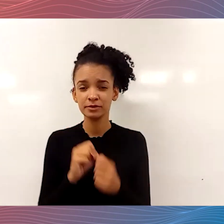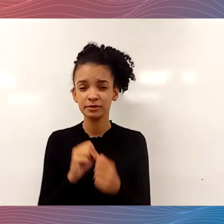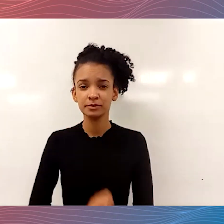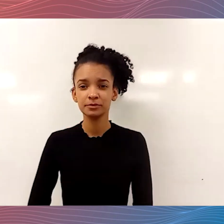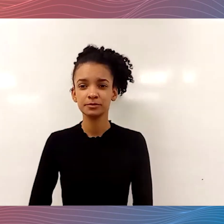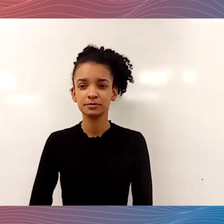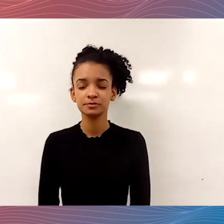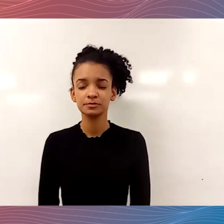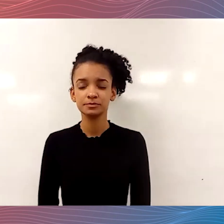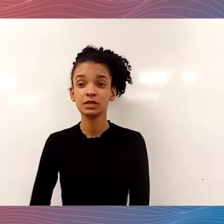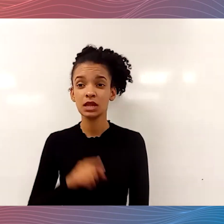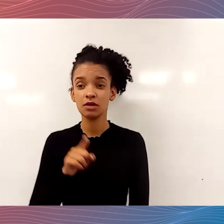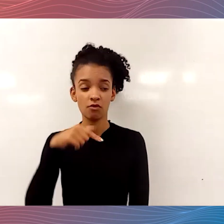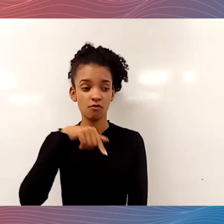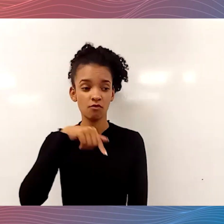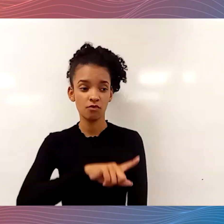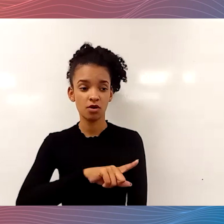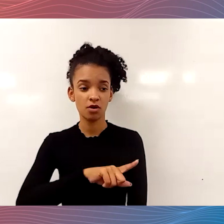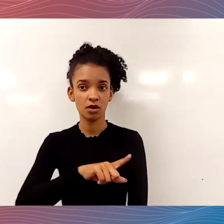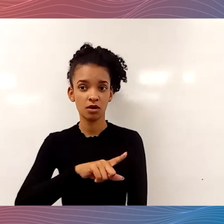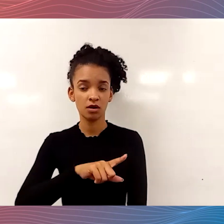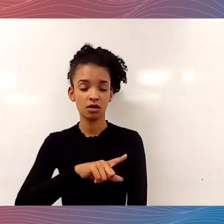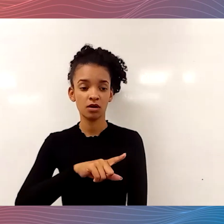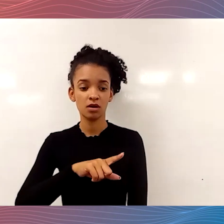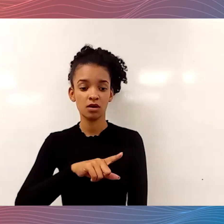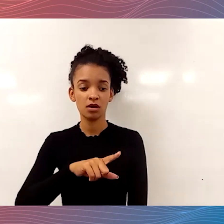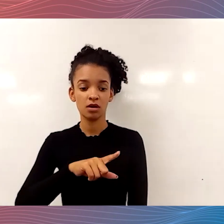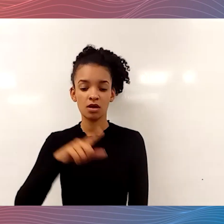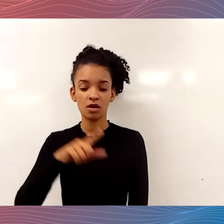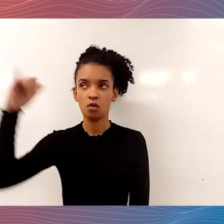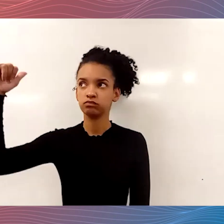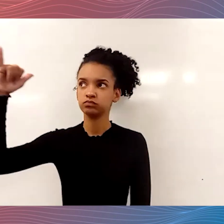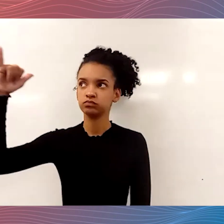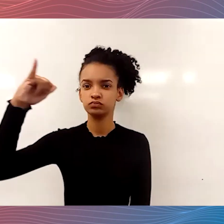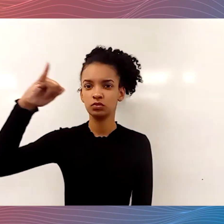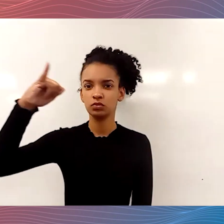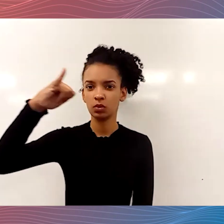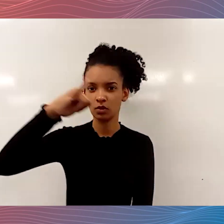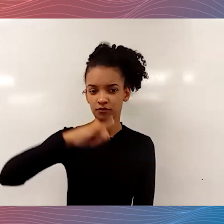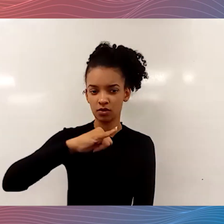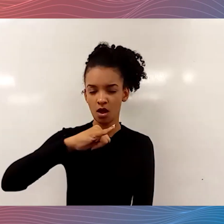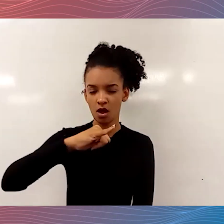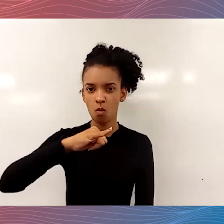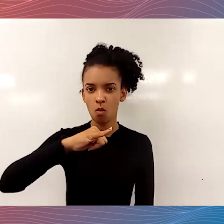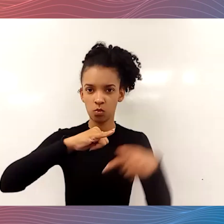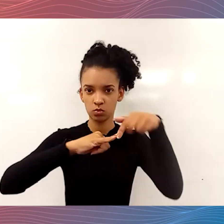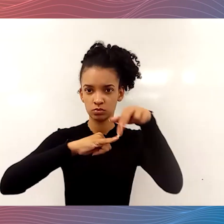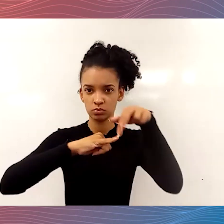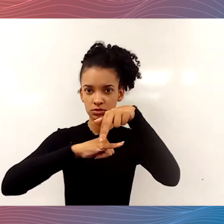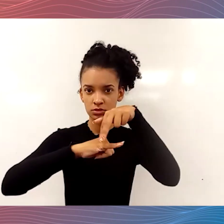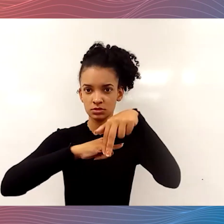do avião tem que tomar cuidado com sua bagagem de bordo, você tem que andar a câmera lenta,